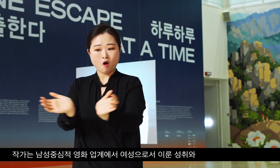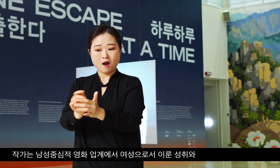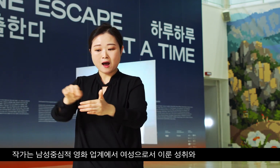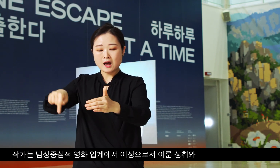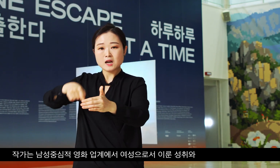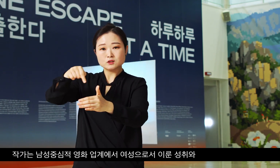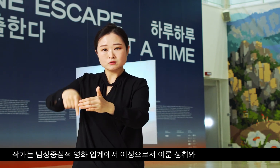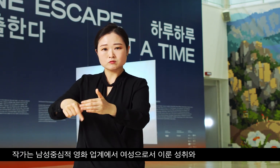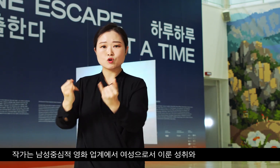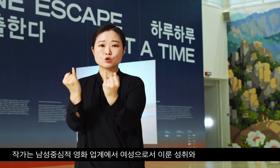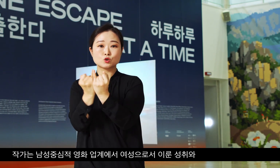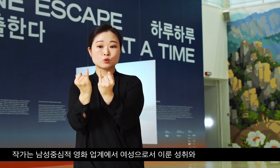여성으로서 이룬 성취와